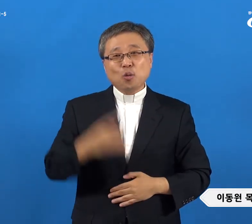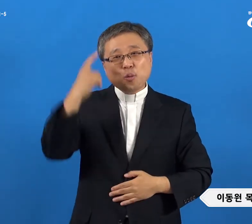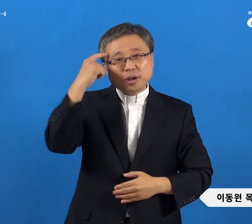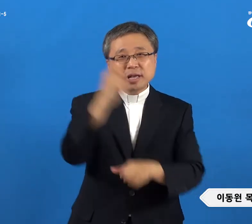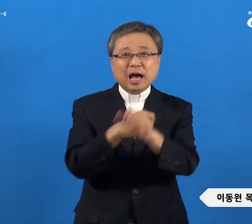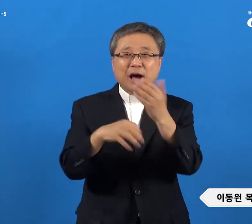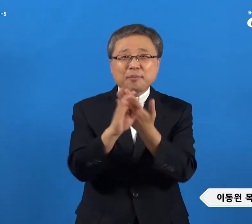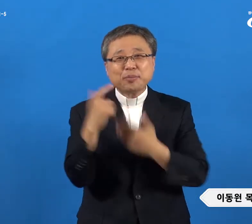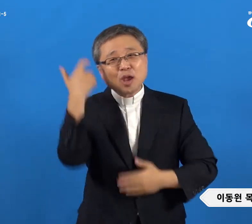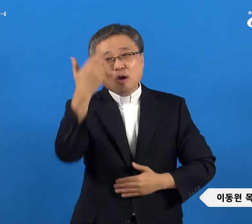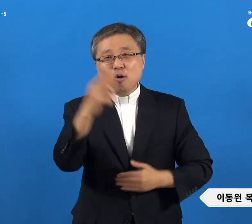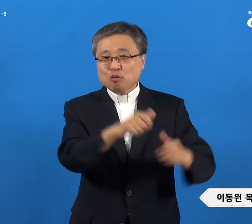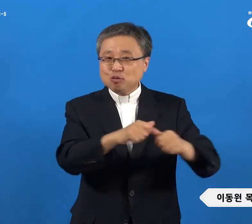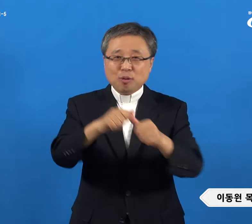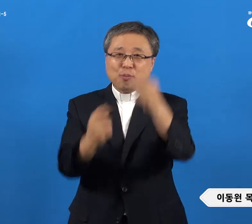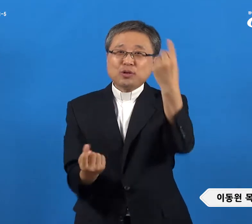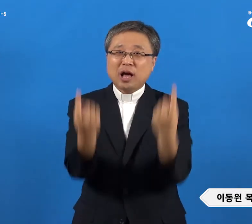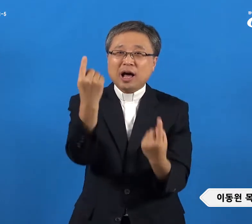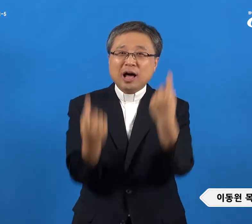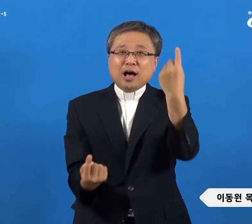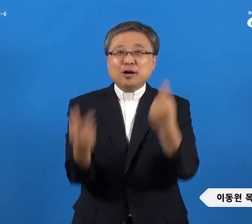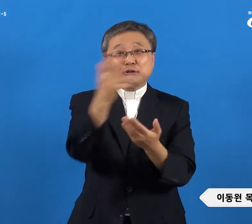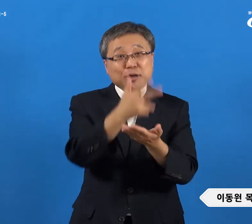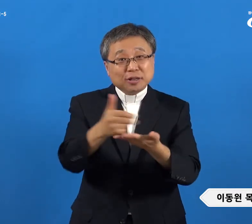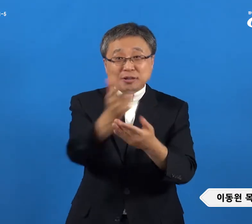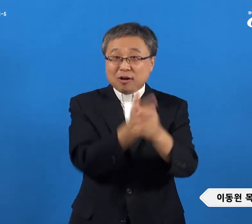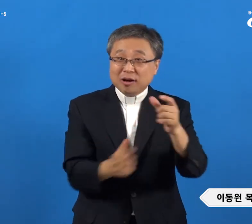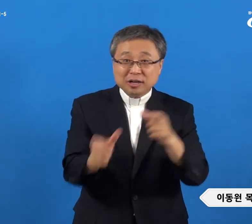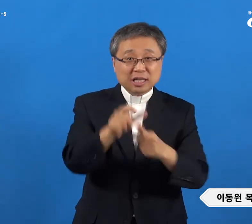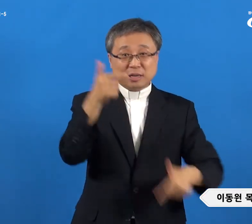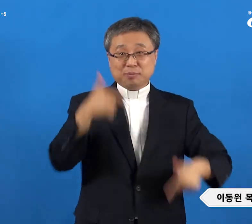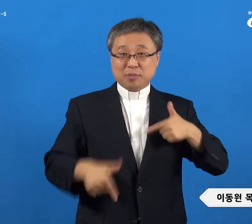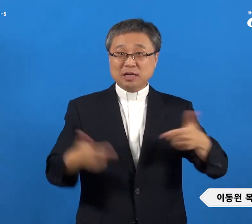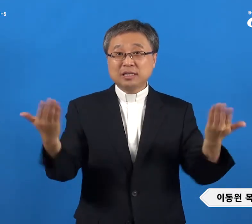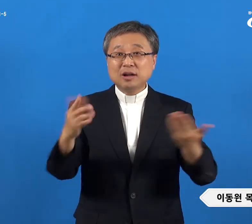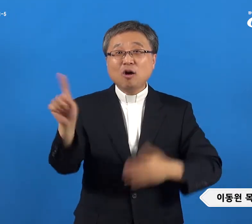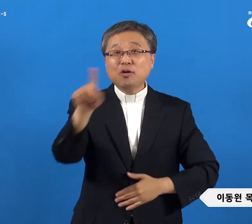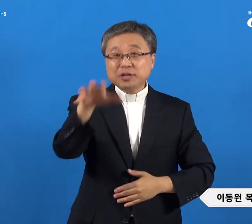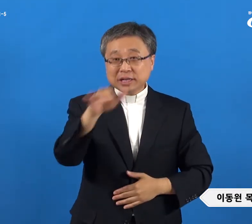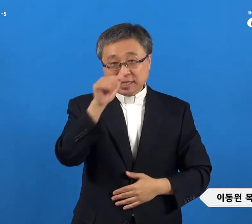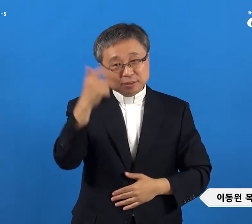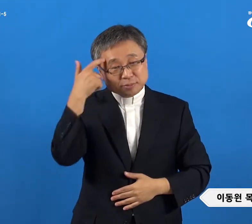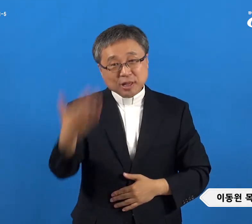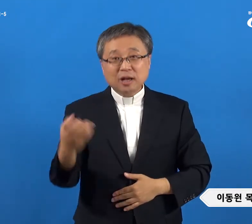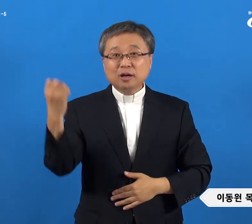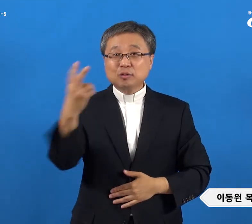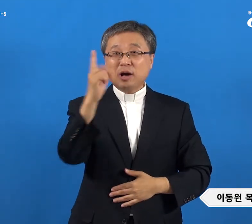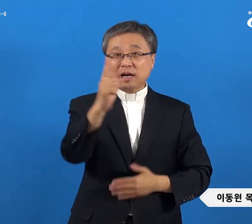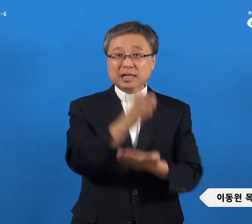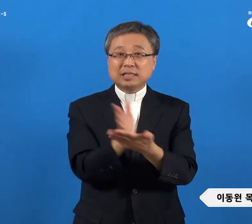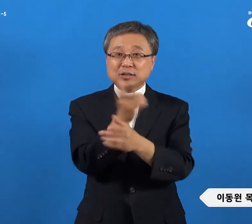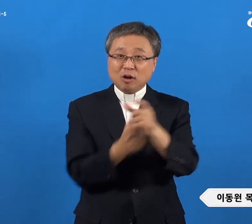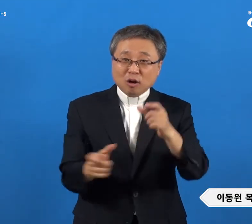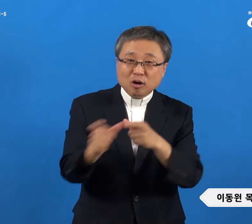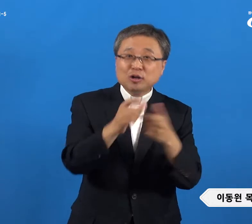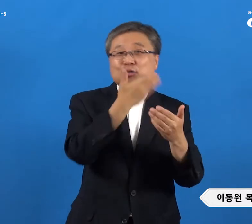왜냐하면 영혼 구원받아 주께서 더 기뻐하실 일이 어디에 있겠습니까? 그리고 하나 더 중요한 것은 이